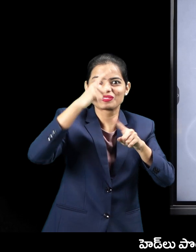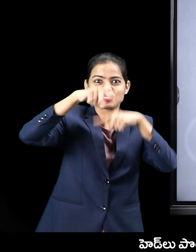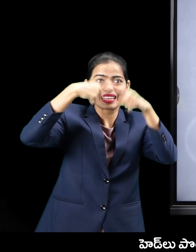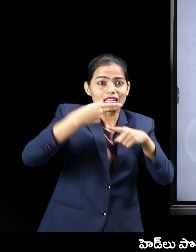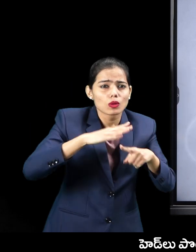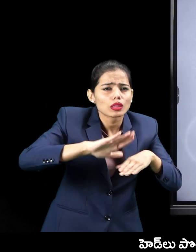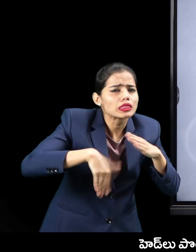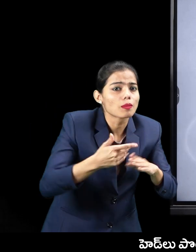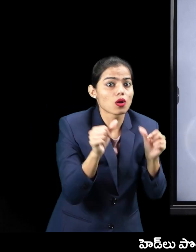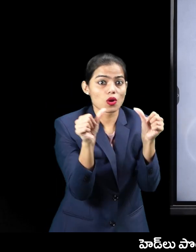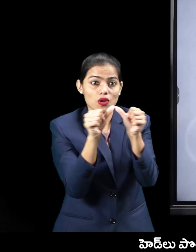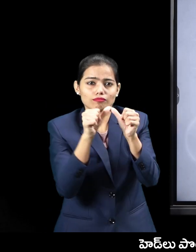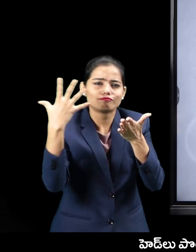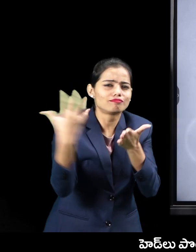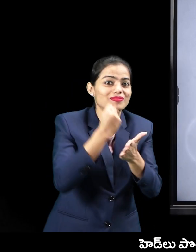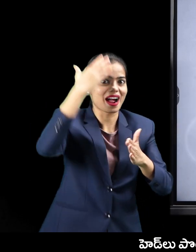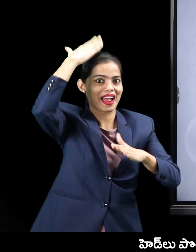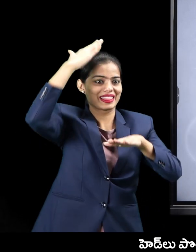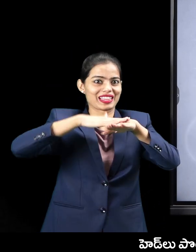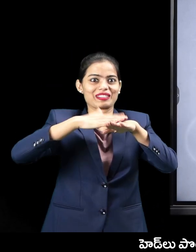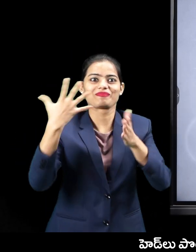ఏ హెడ్స్ పొందటం.